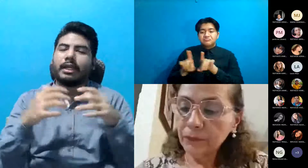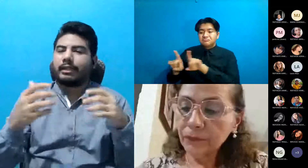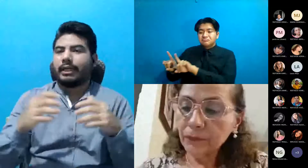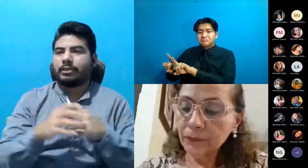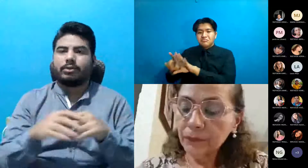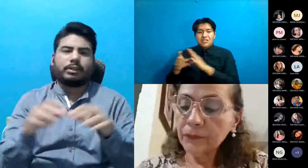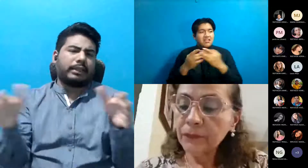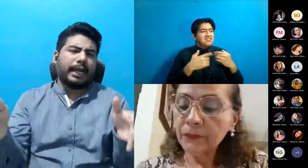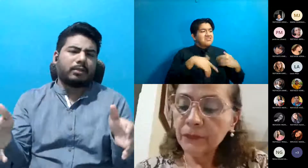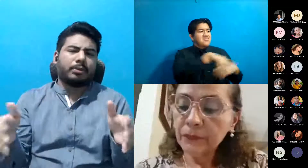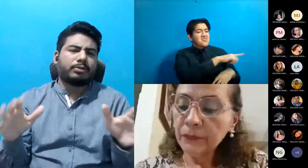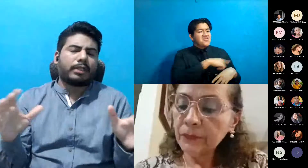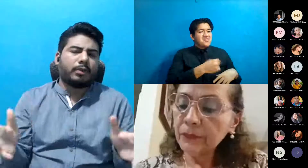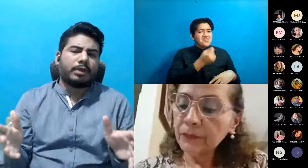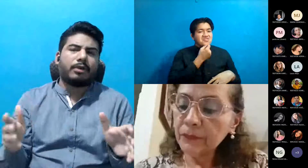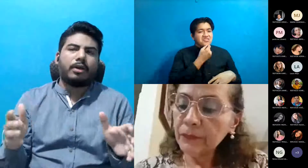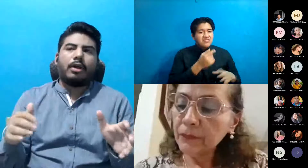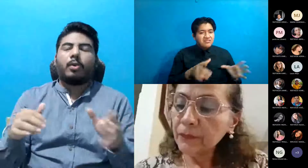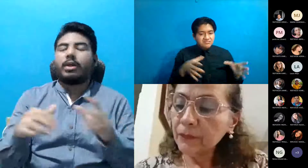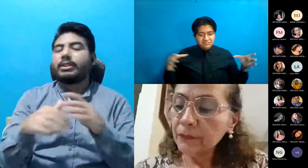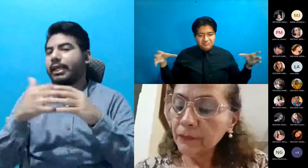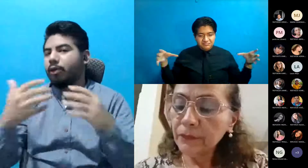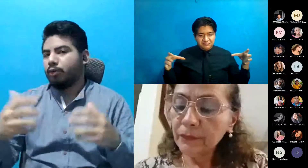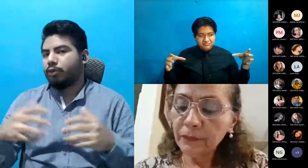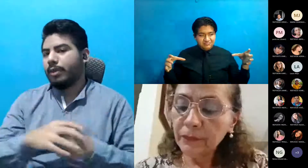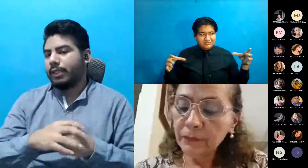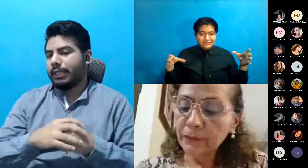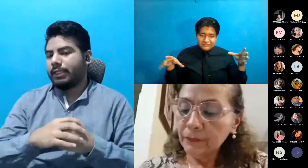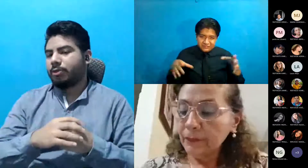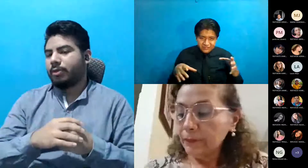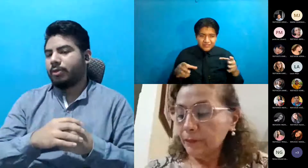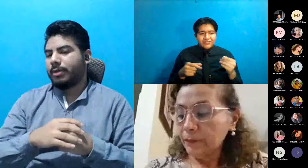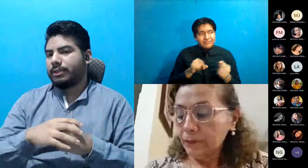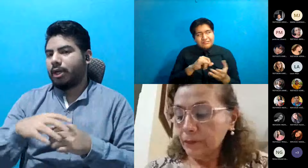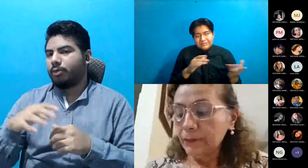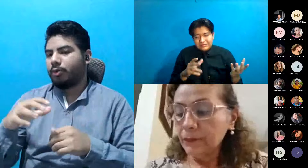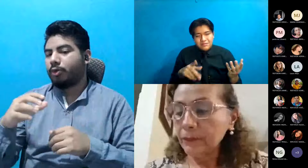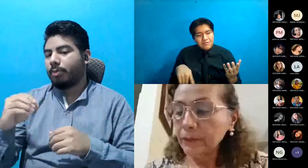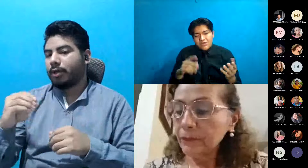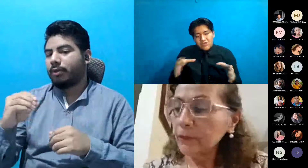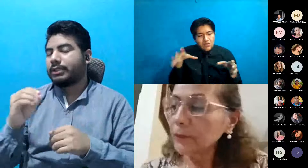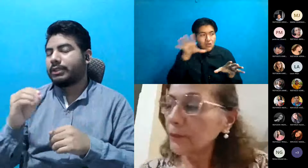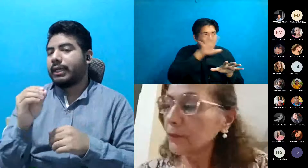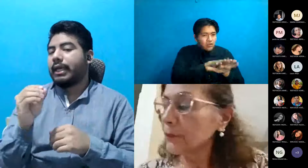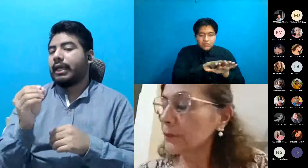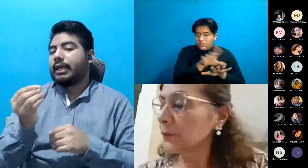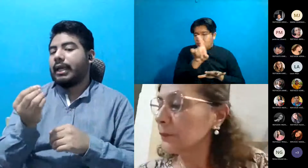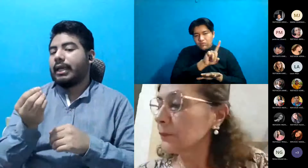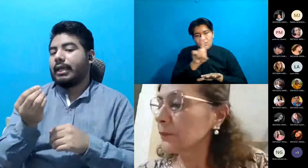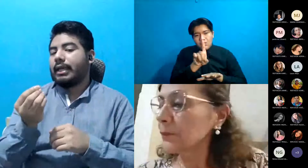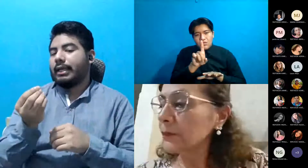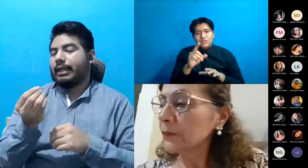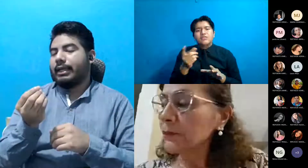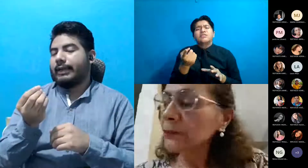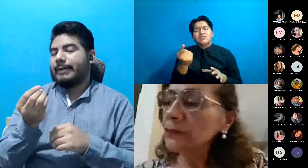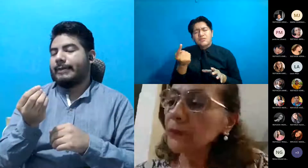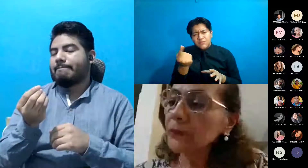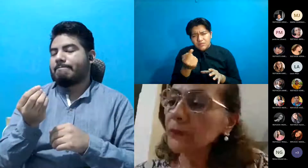los demás. Eso sería la integración, está integrado, pero no está incluido. ¿Cuál sería la inclusión verdadera? Y esto puede parecer algo utópico. Es decir,